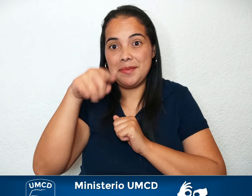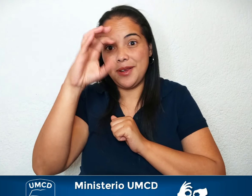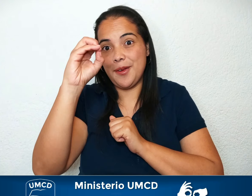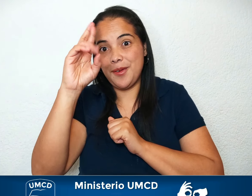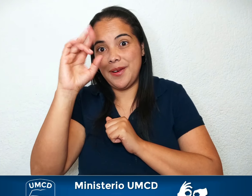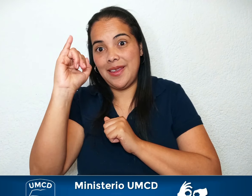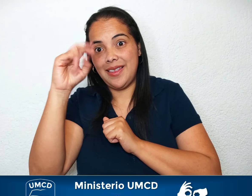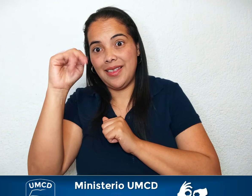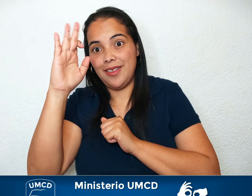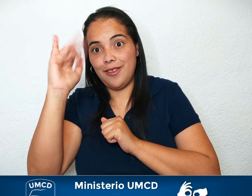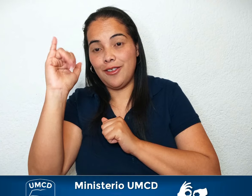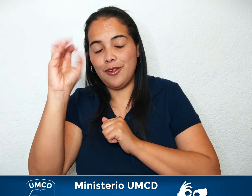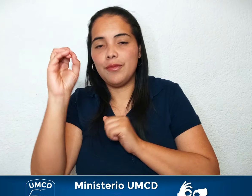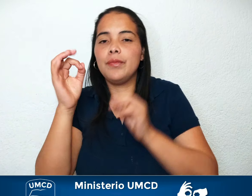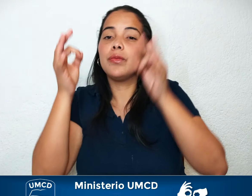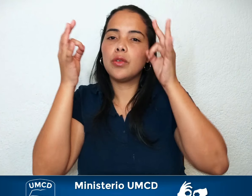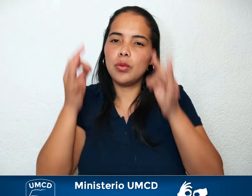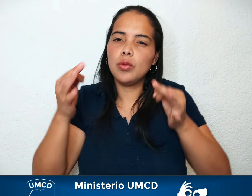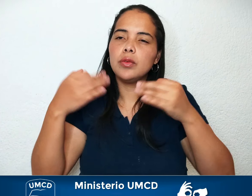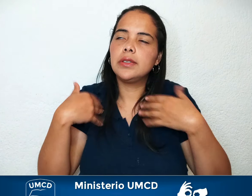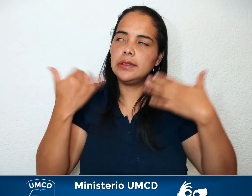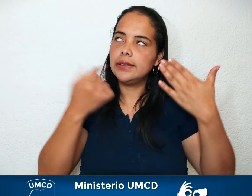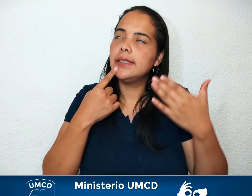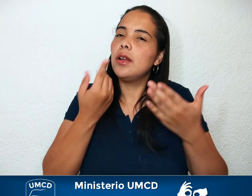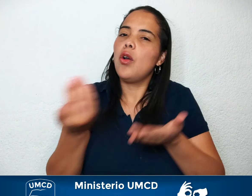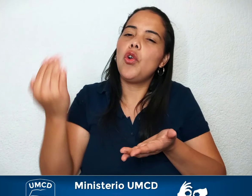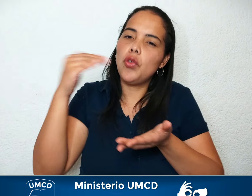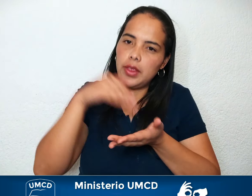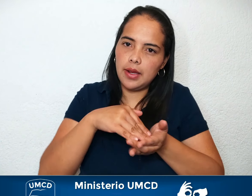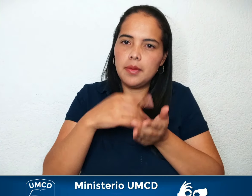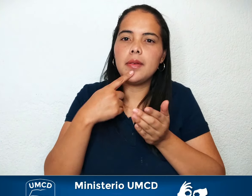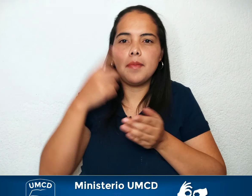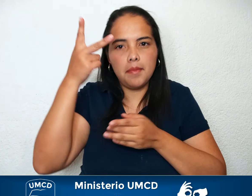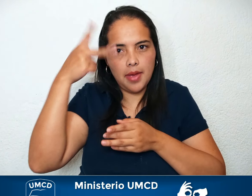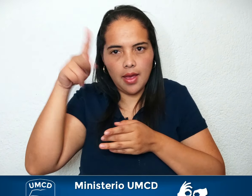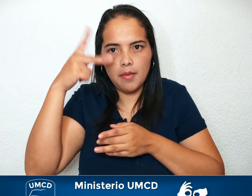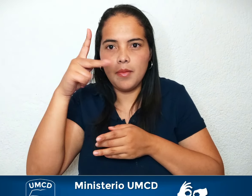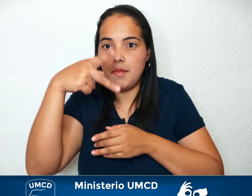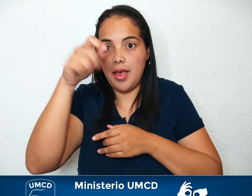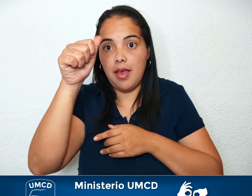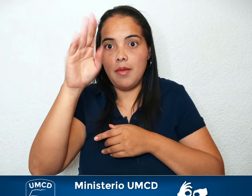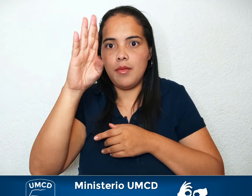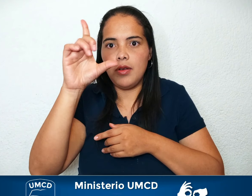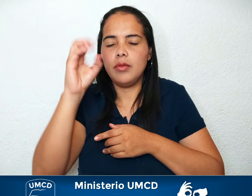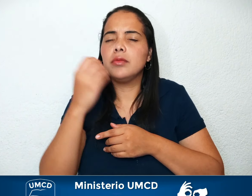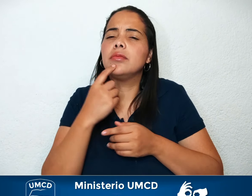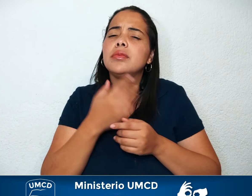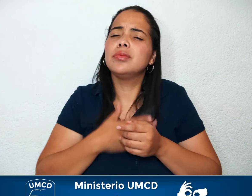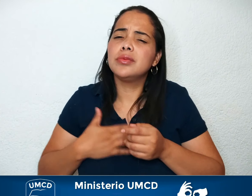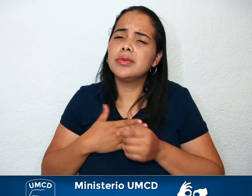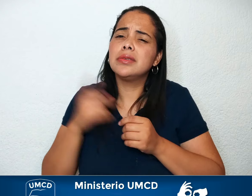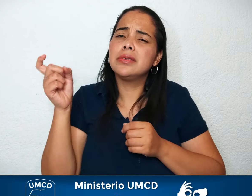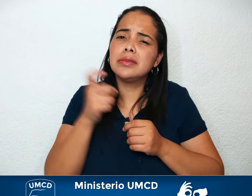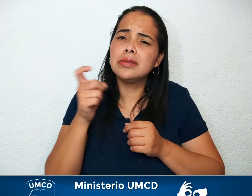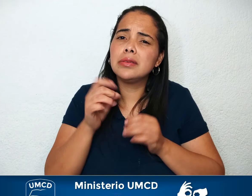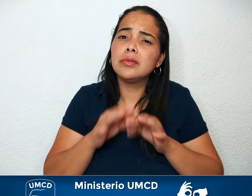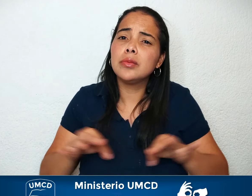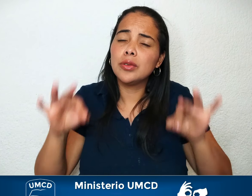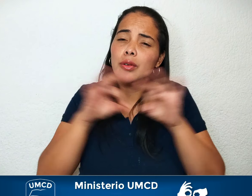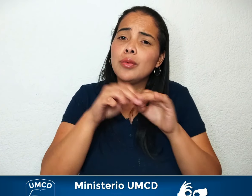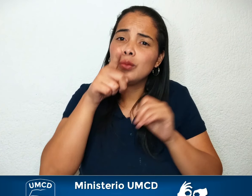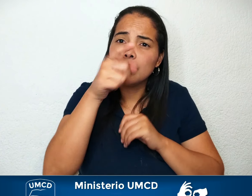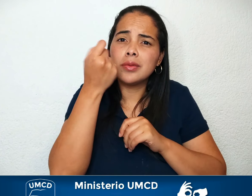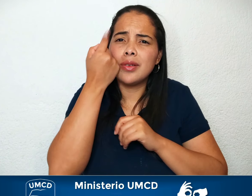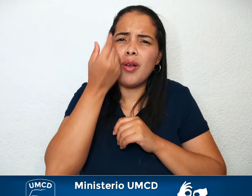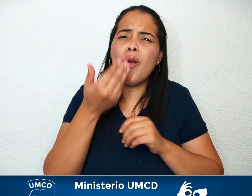Corintios entra a tomar un tema sumamente importante. Y para poder entender un poco mejor lo que estaba sucediendo, tenemos